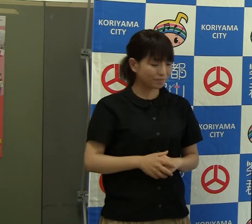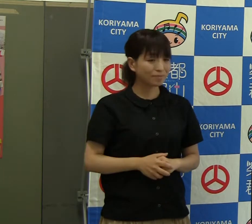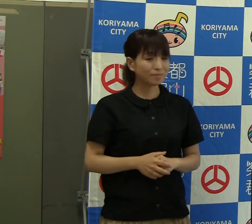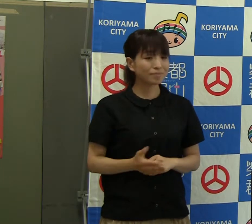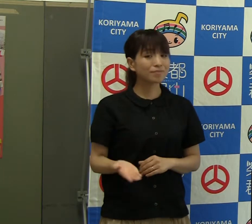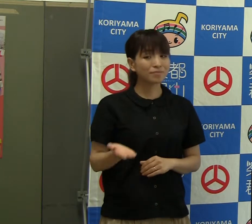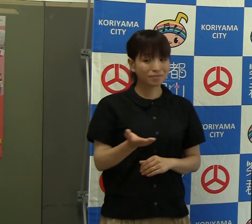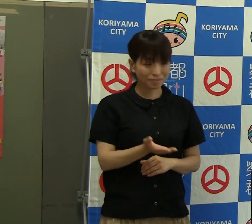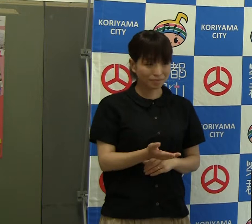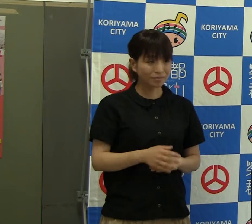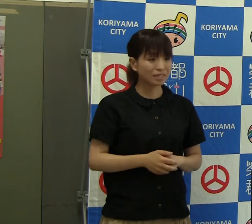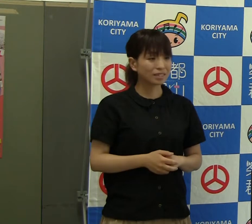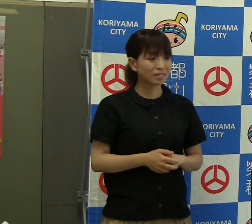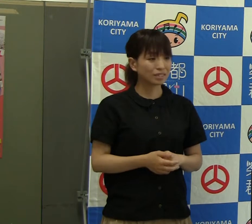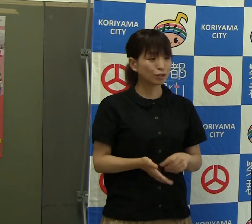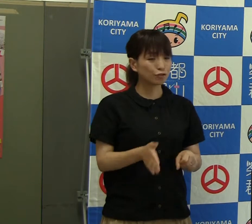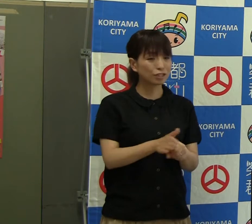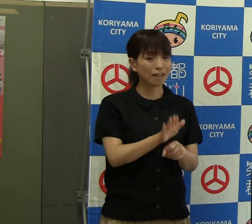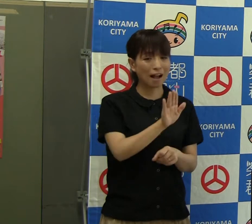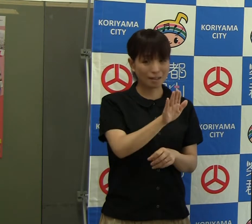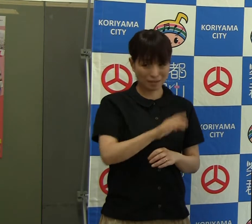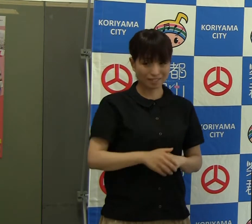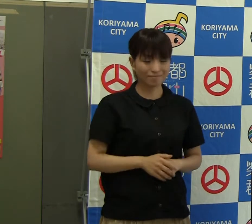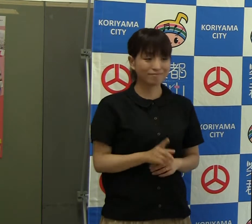から追加なんでございますが、